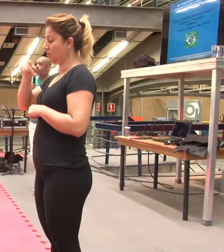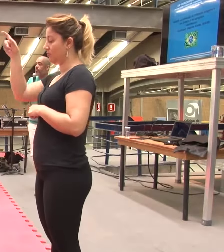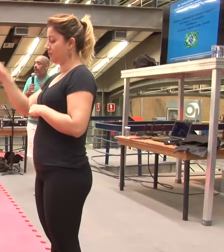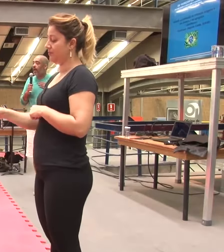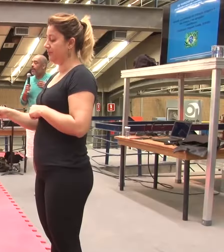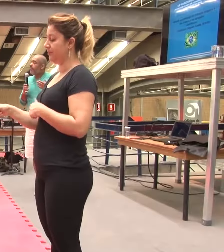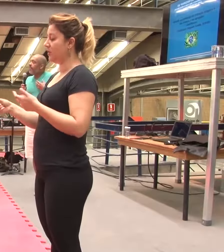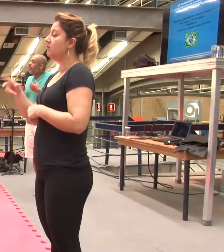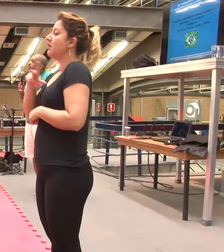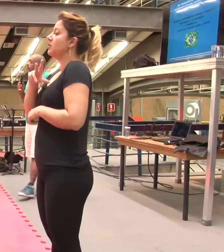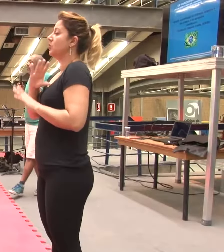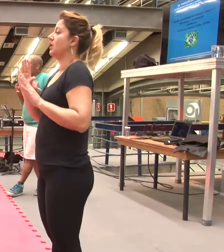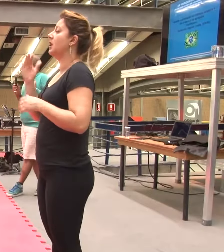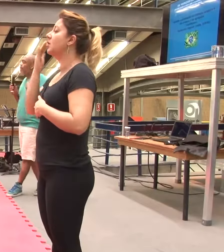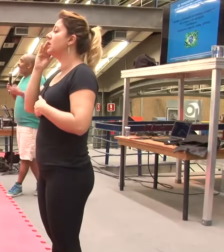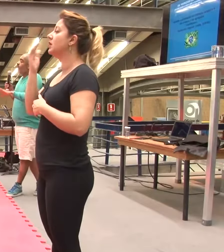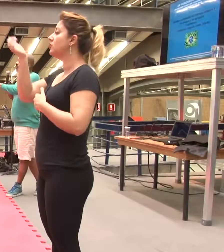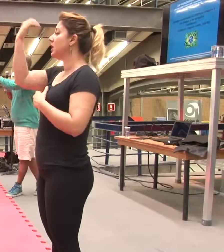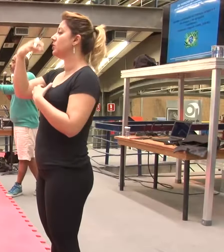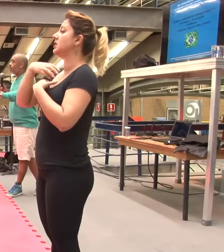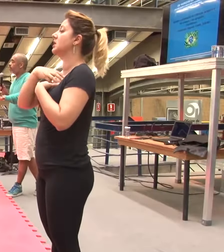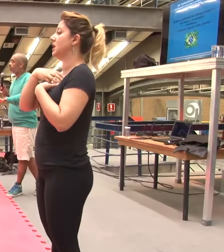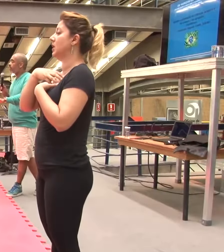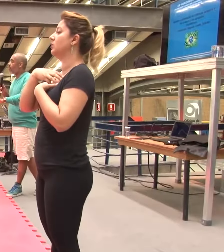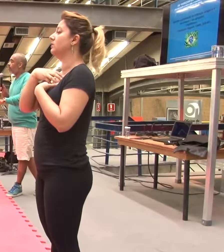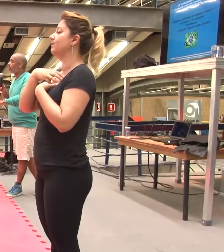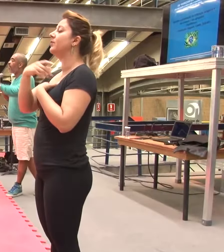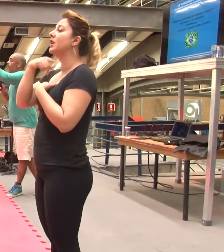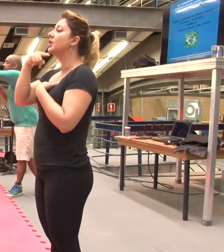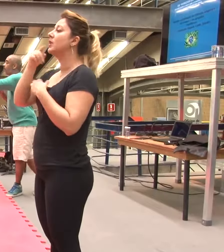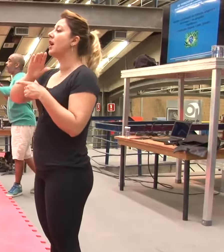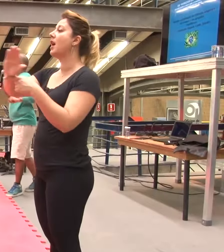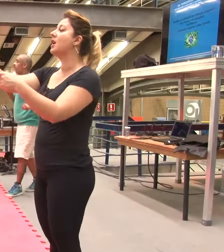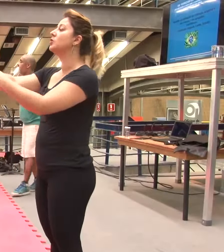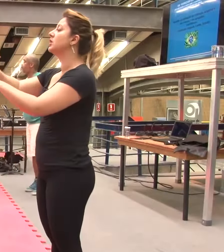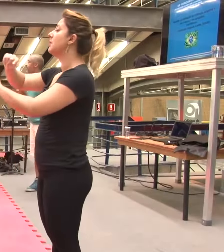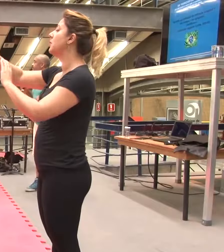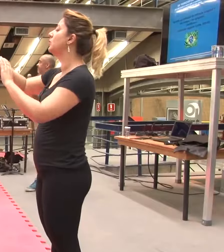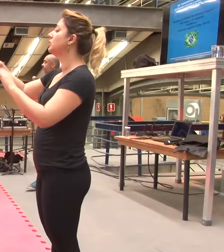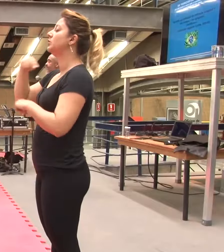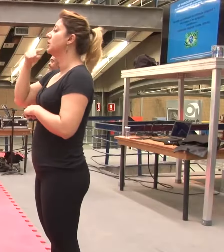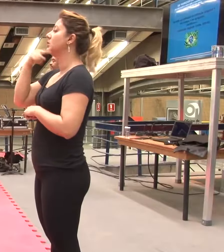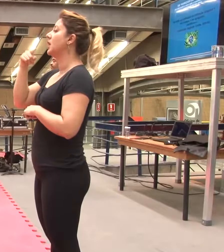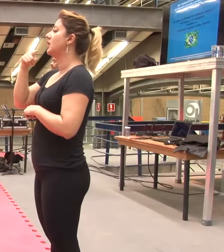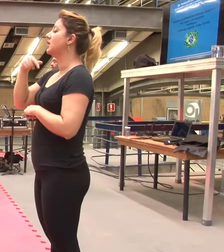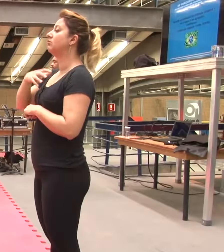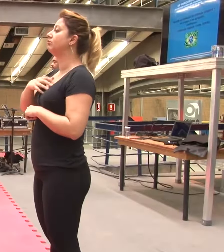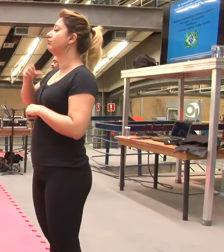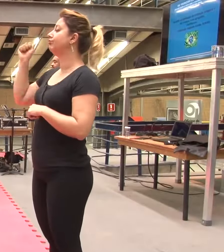apreensão particular, se aquilo que eu sinto não serviu para consertar o mundo, então não vamos para a ciência.